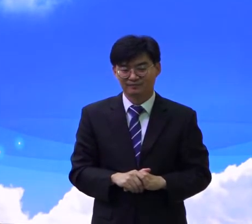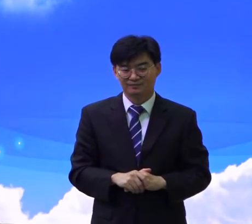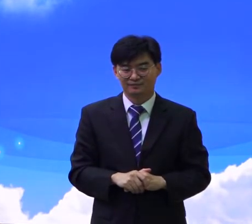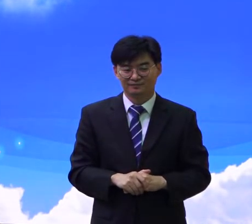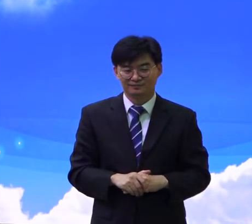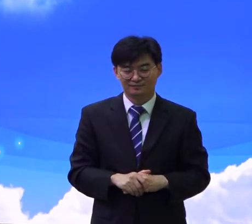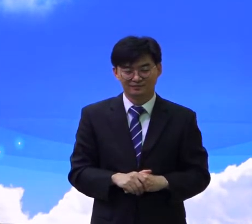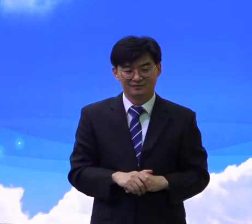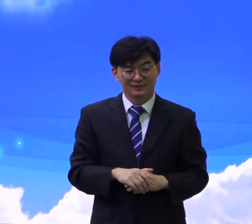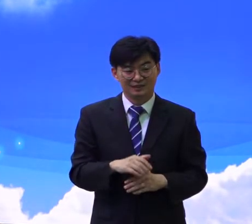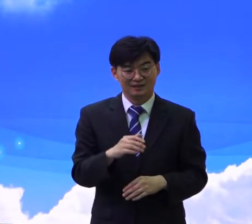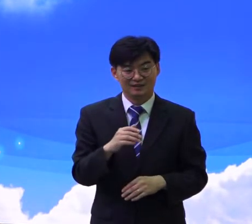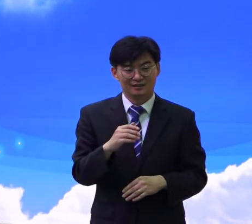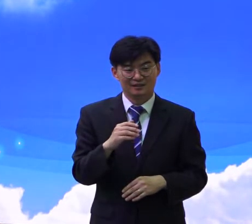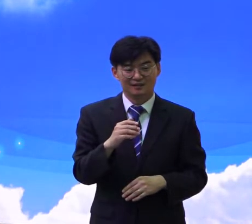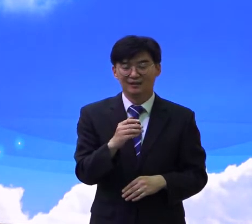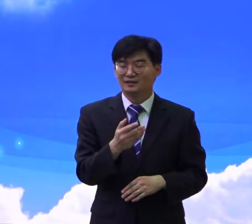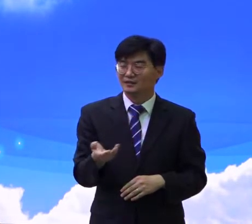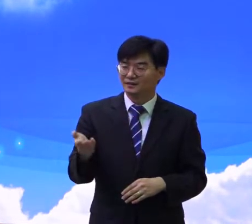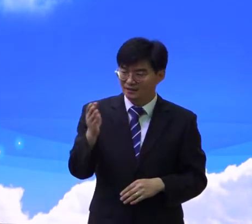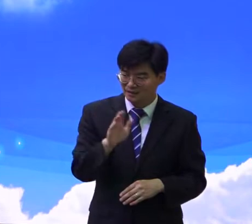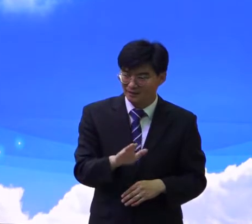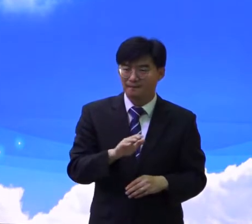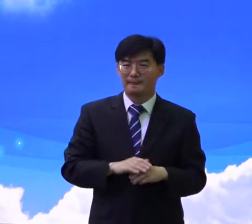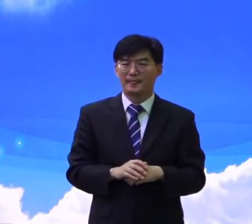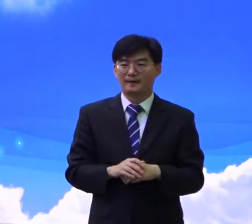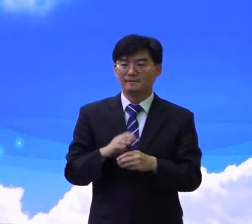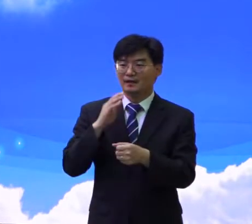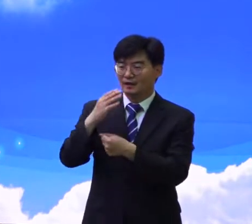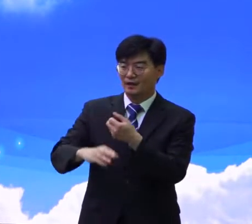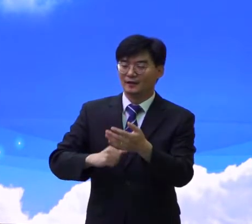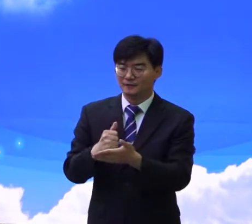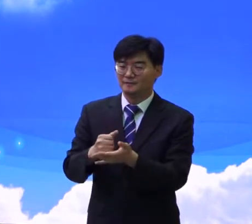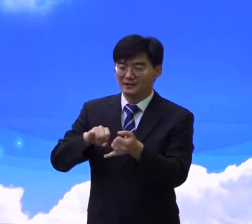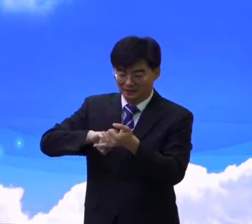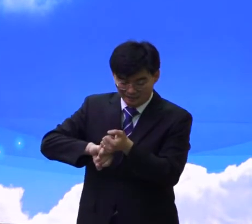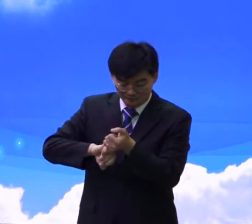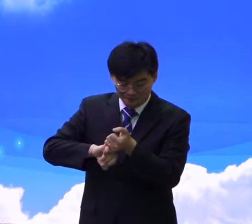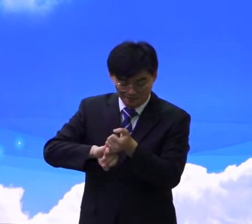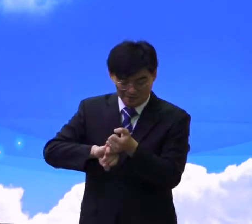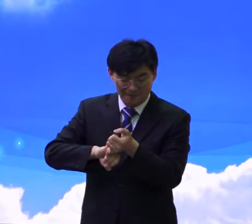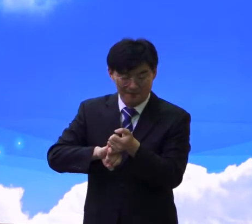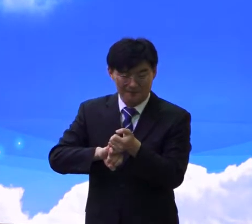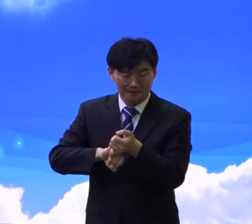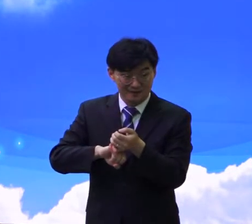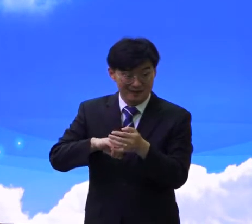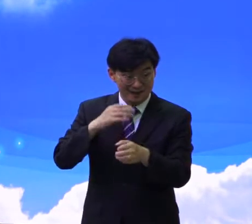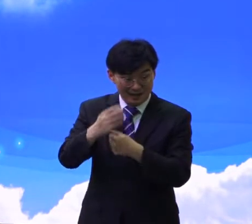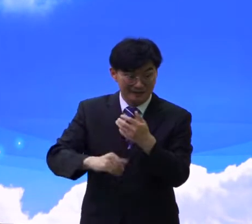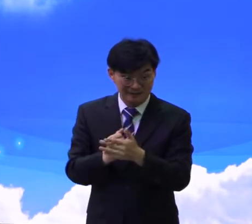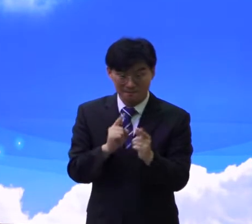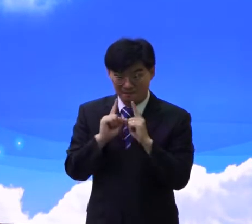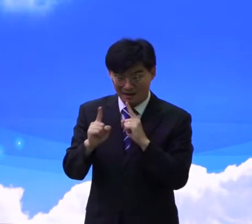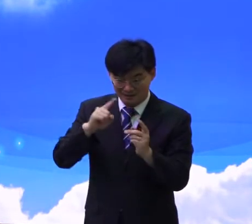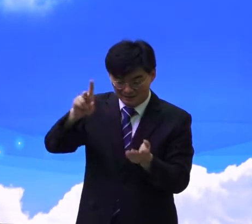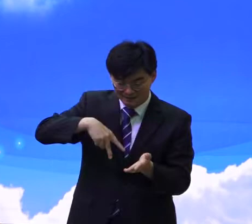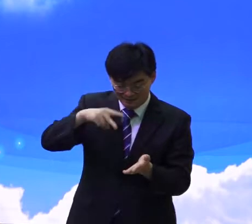그러나 우리에게는 이 하나님의 약속이 믿어지지 않는다는 문제가 있습니다. 하나님이 분명히 이런